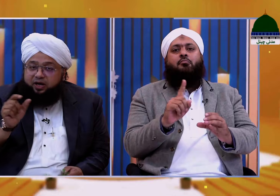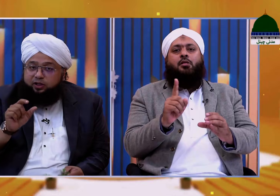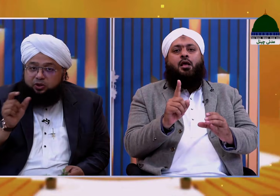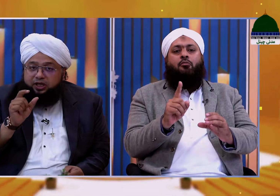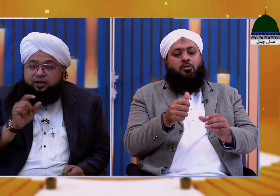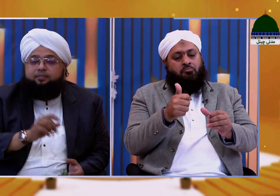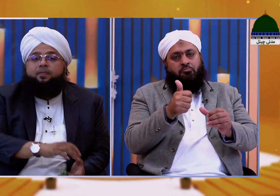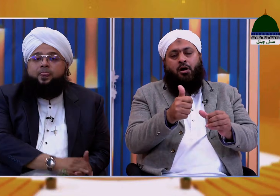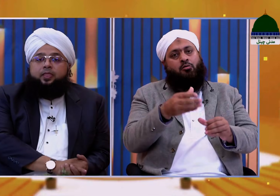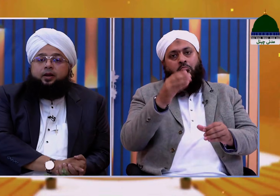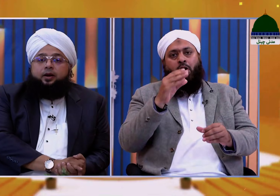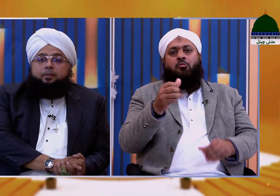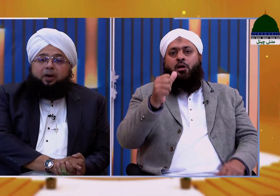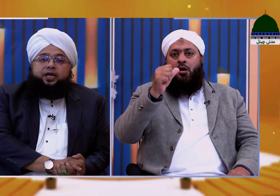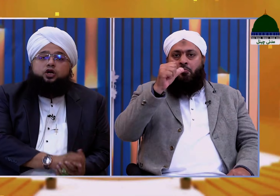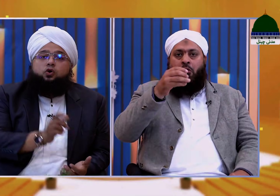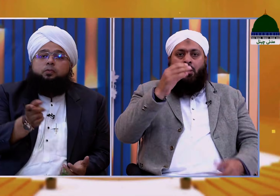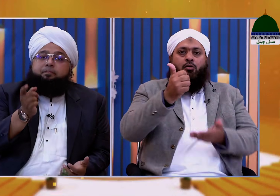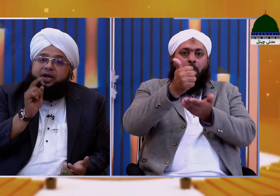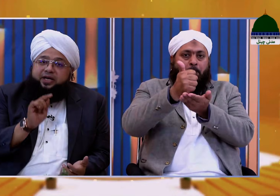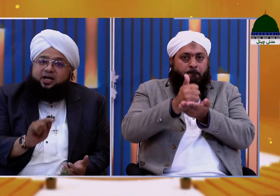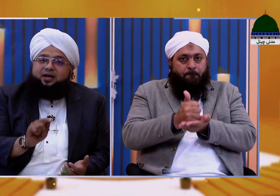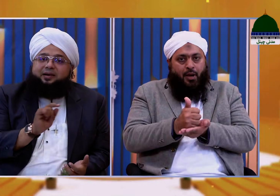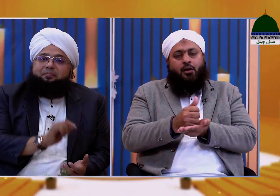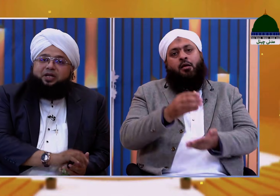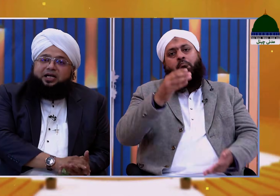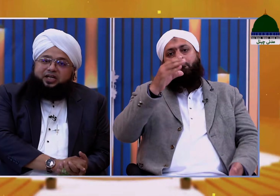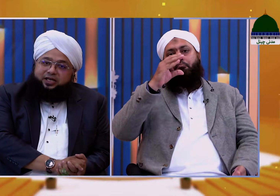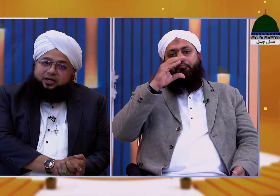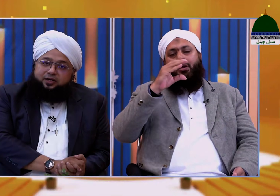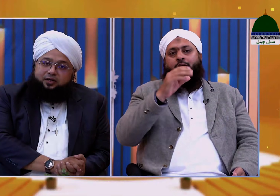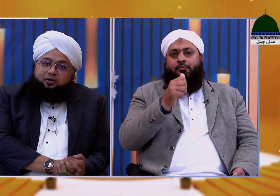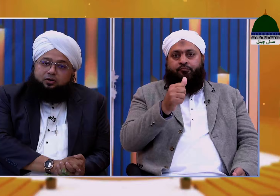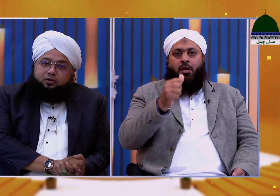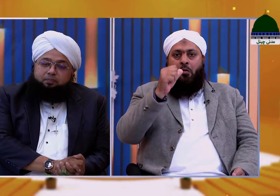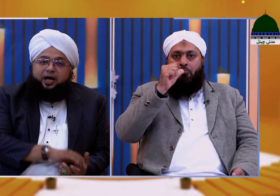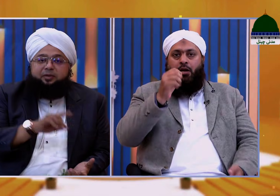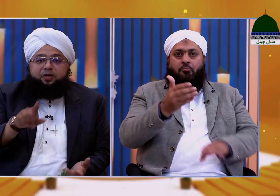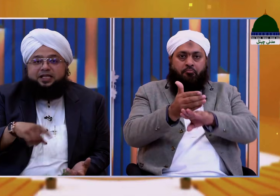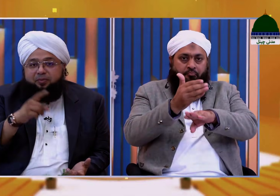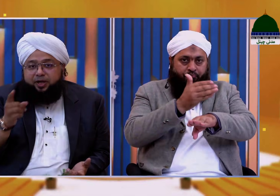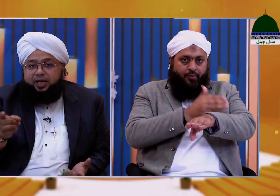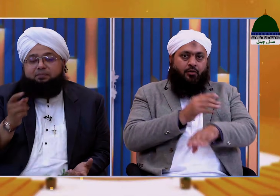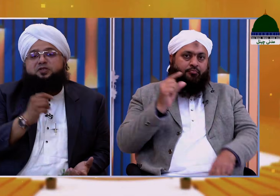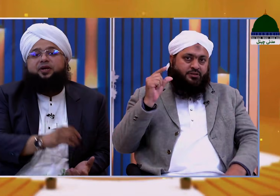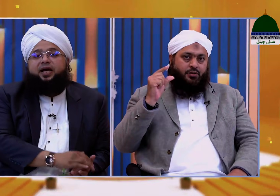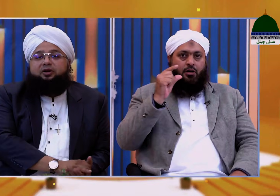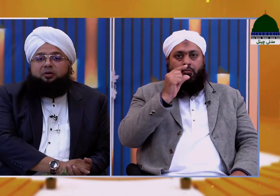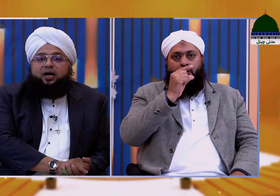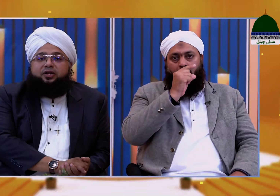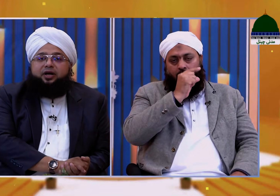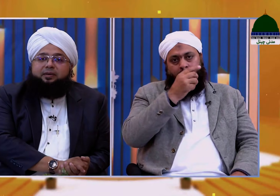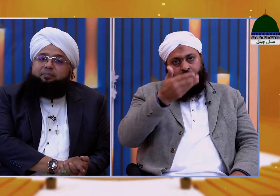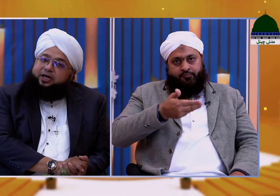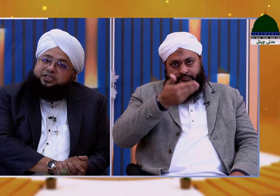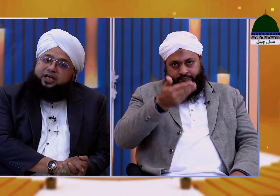مٹی وغیرہ تو نہیں ہے۔ پانی کو بیٹھ کر پینا چاہیے۔ پانی پینے سے پہلے بسم اللہ